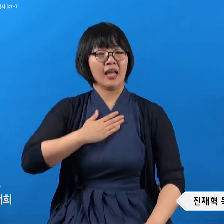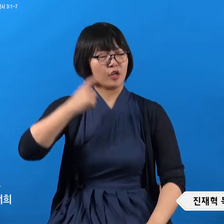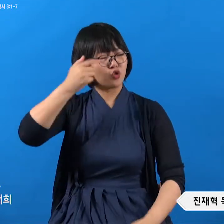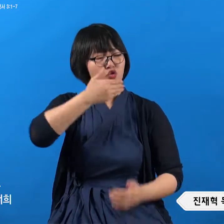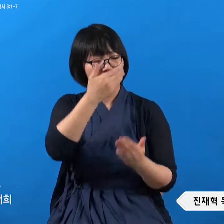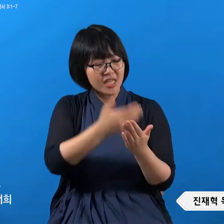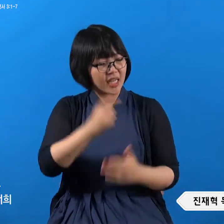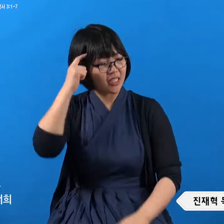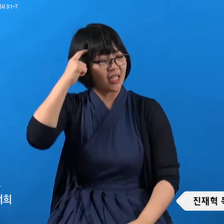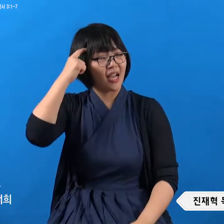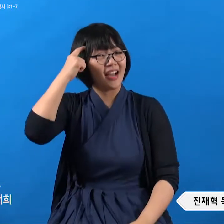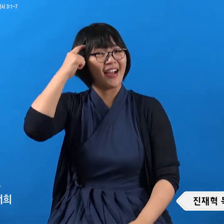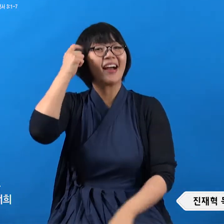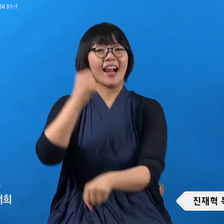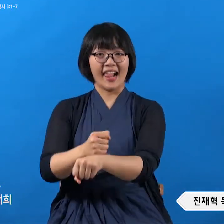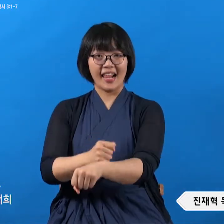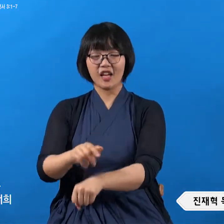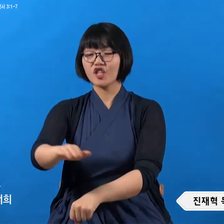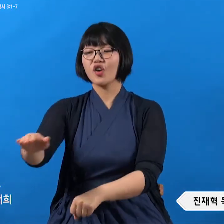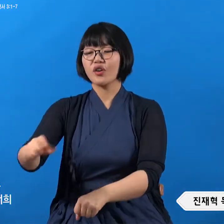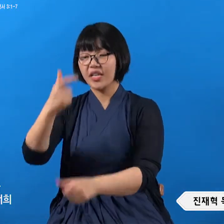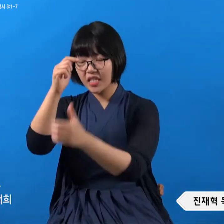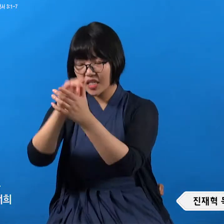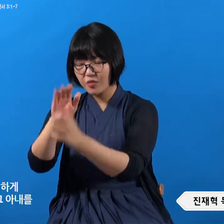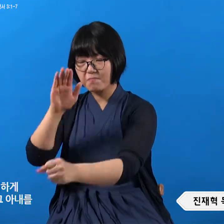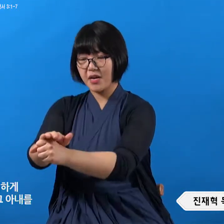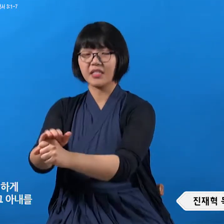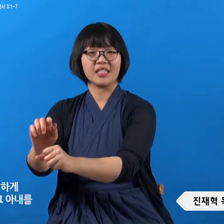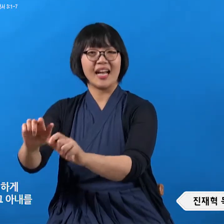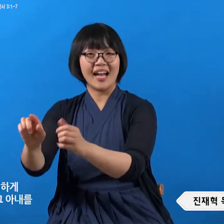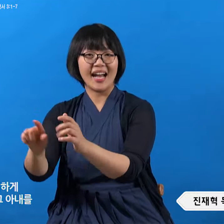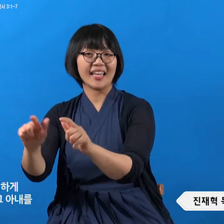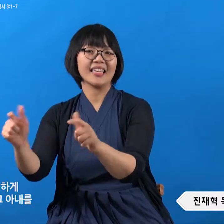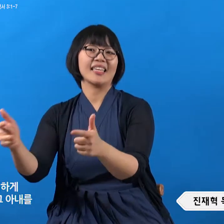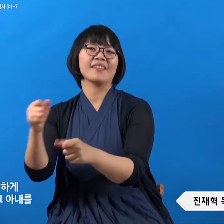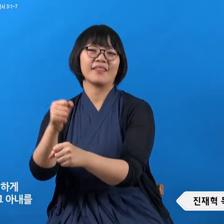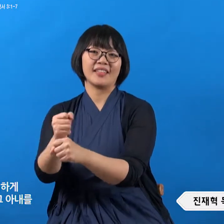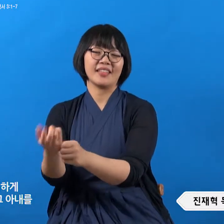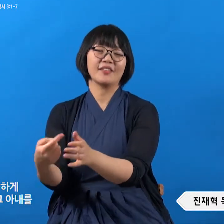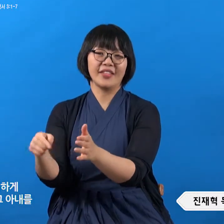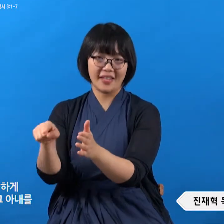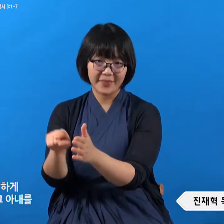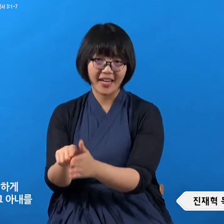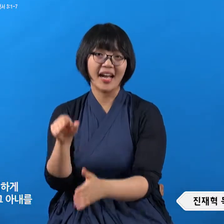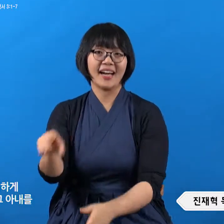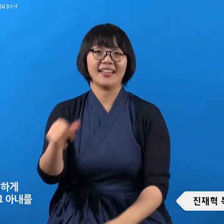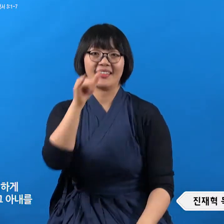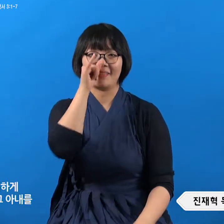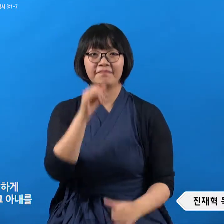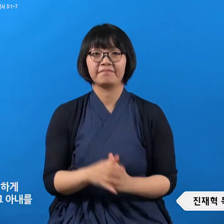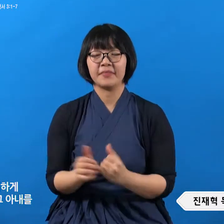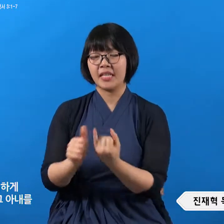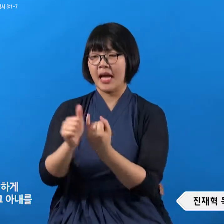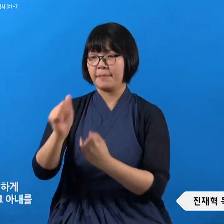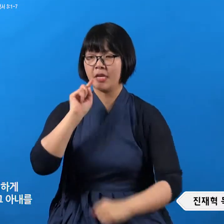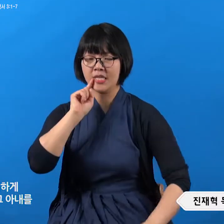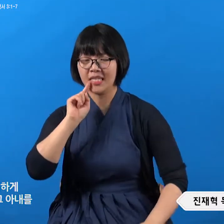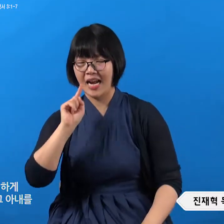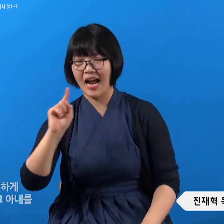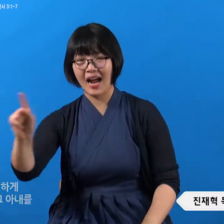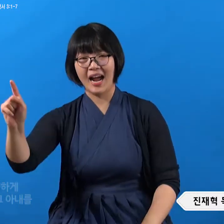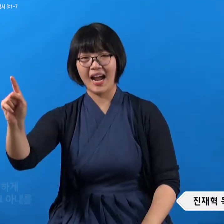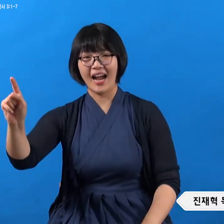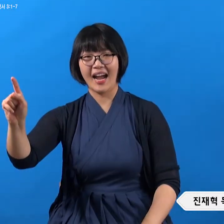귀히 여기라. 이는 너희 기도가 막히지 아니하게 하려 함이라. 아멘.